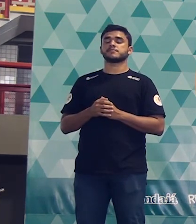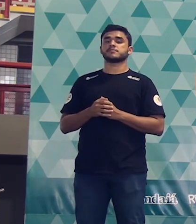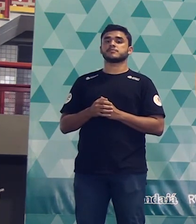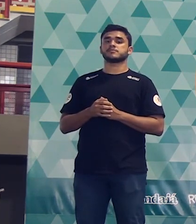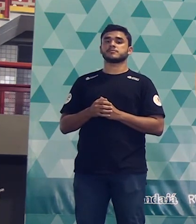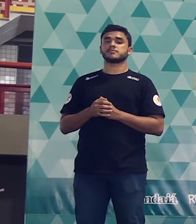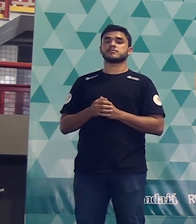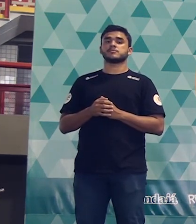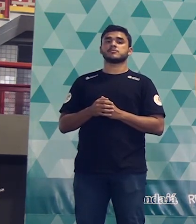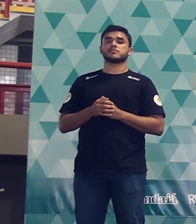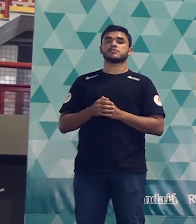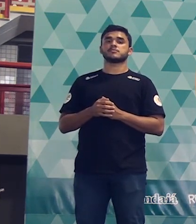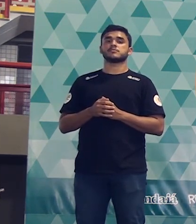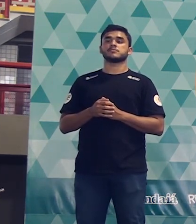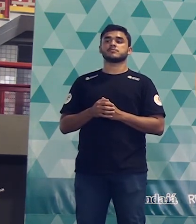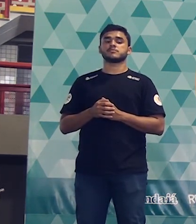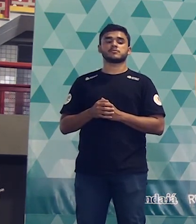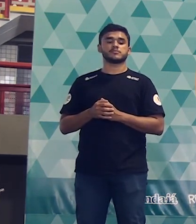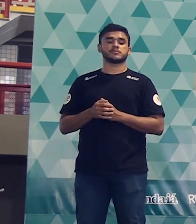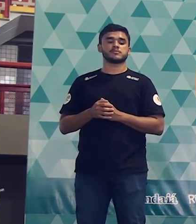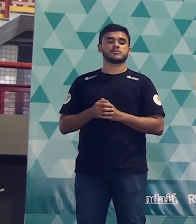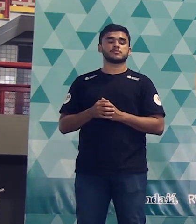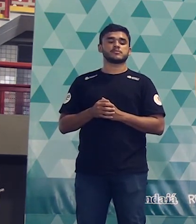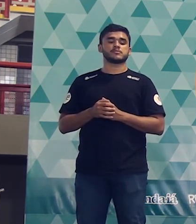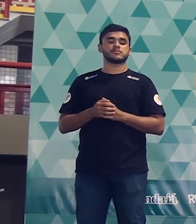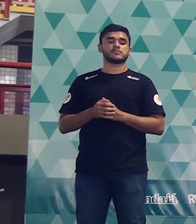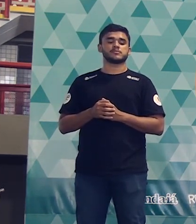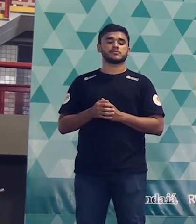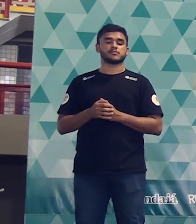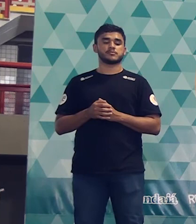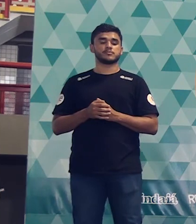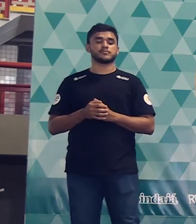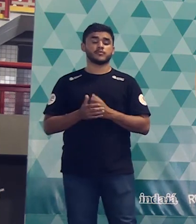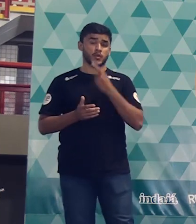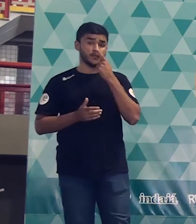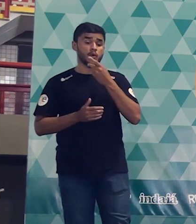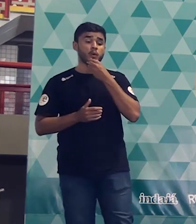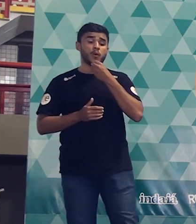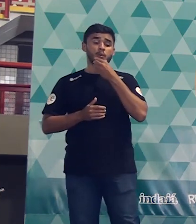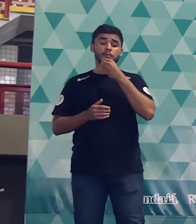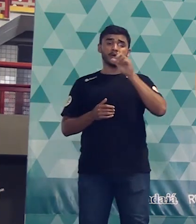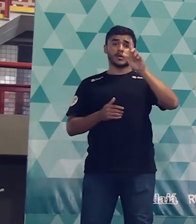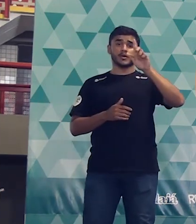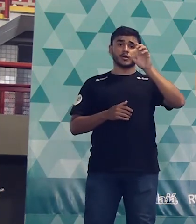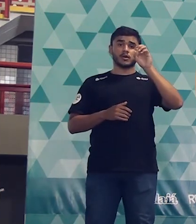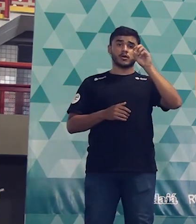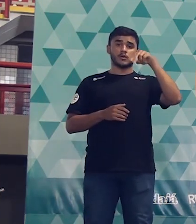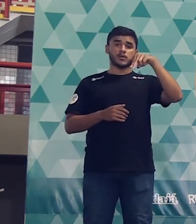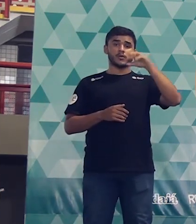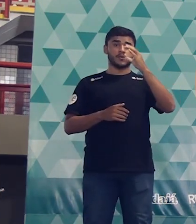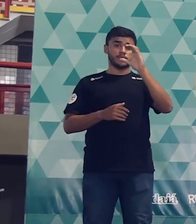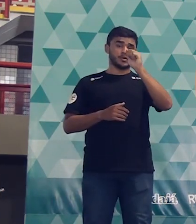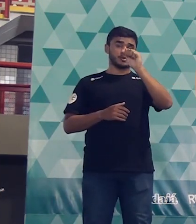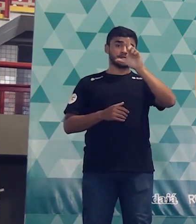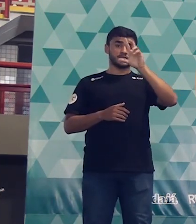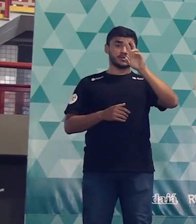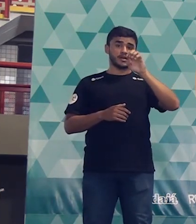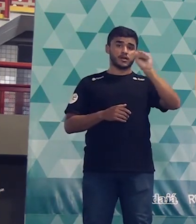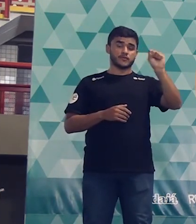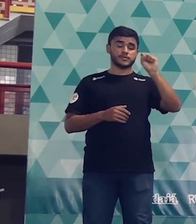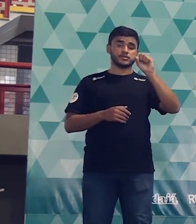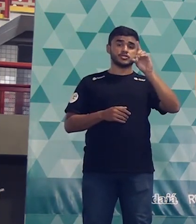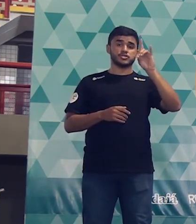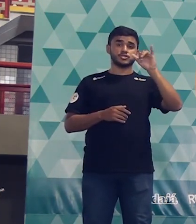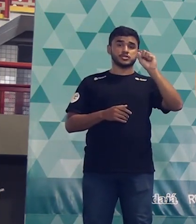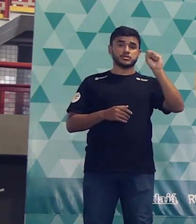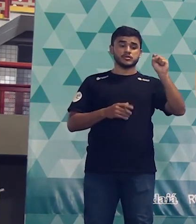Manutenção das ideias de um texto em outro. Vejamos, ó, exemplo. Gonçalves Dias, século XIX, escreveu: minha